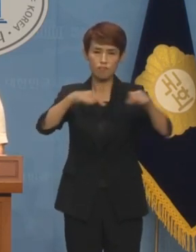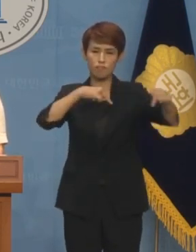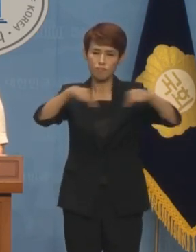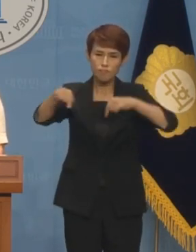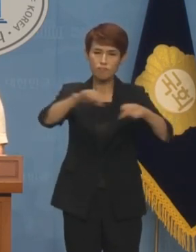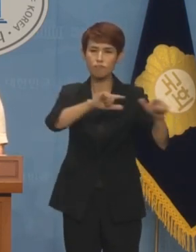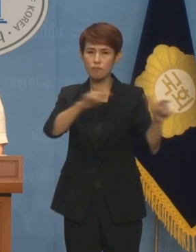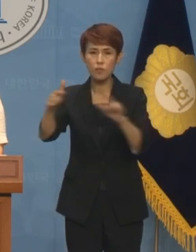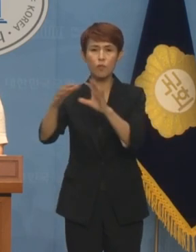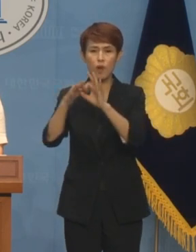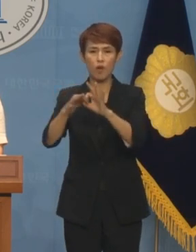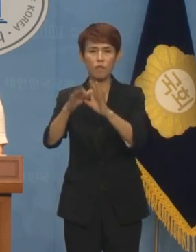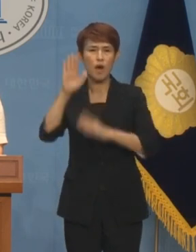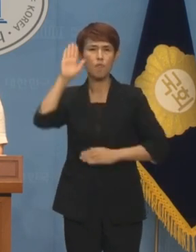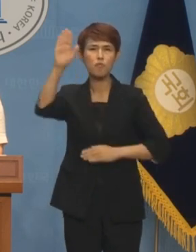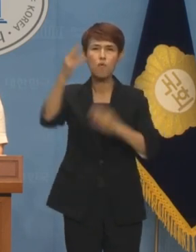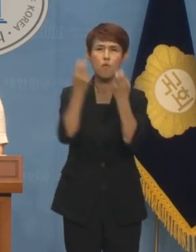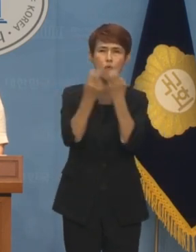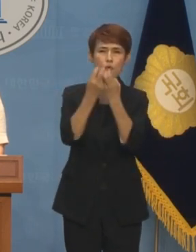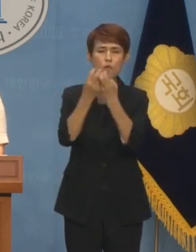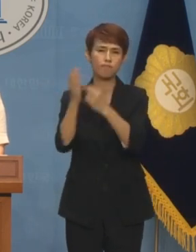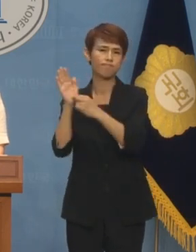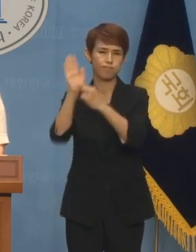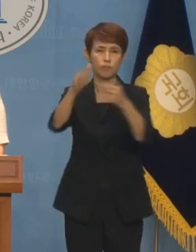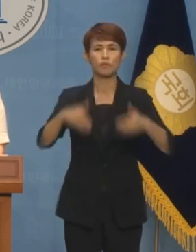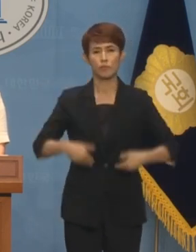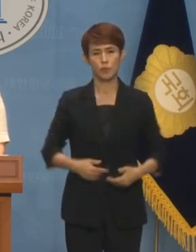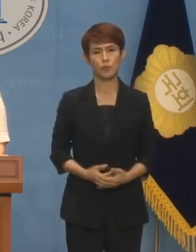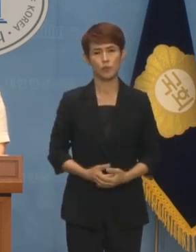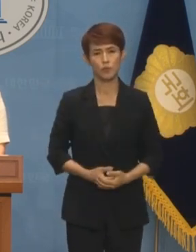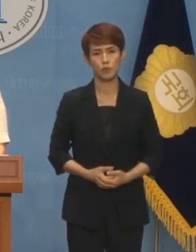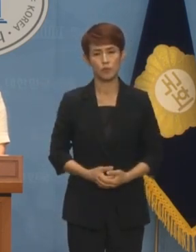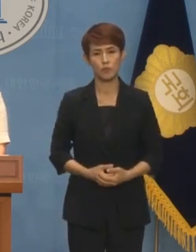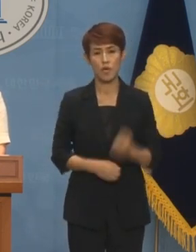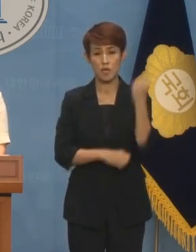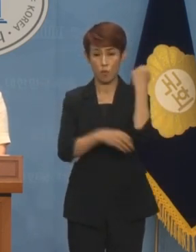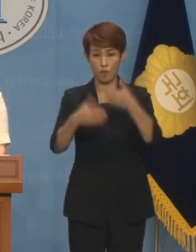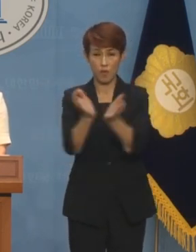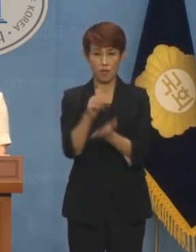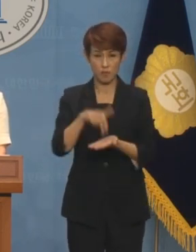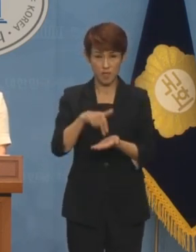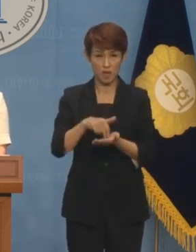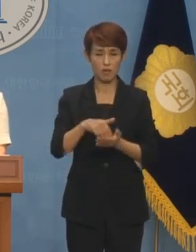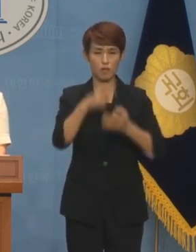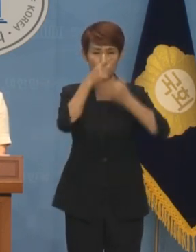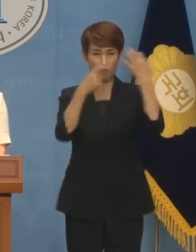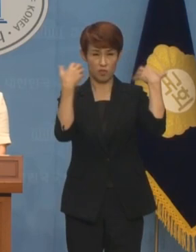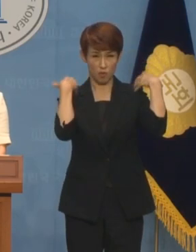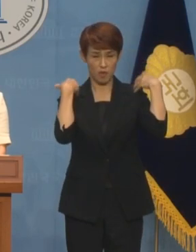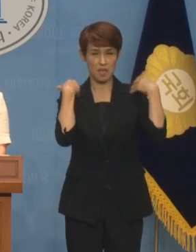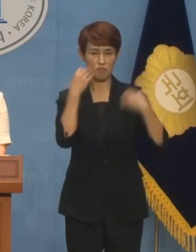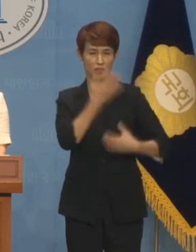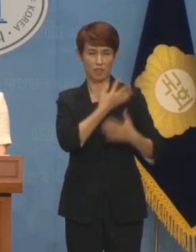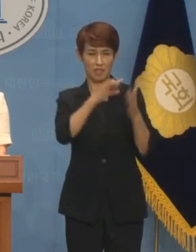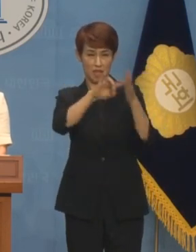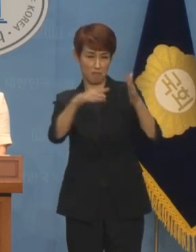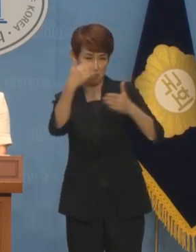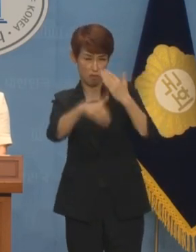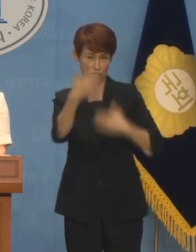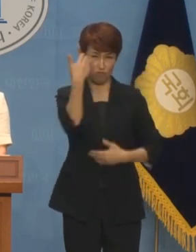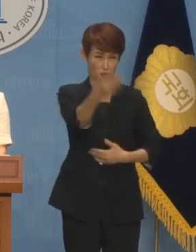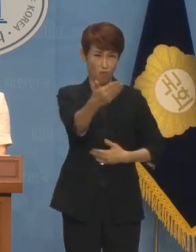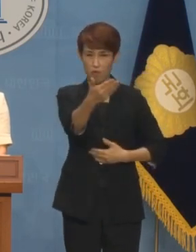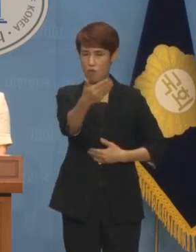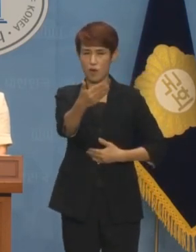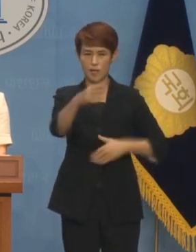대한 거시적인 청사진을 제시해야 합니다. 기본소득당은 윤석열 정권의 초부자 감세 추진을 결단코